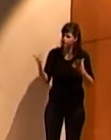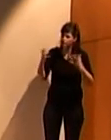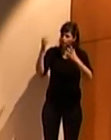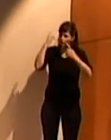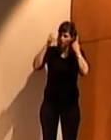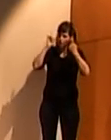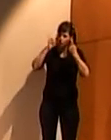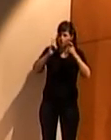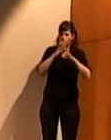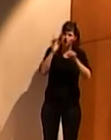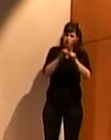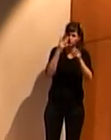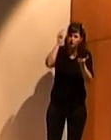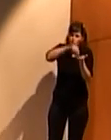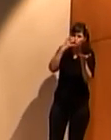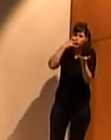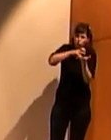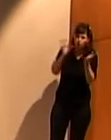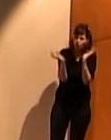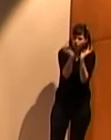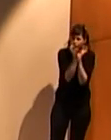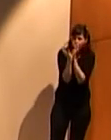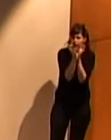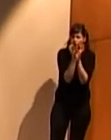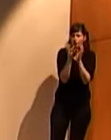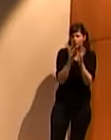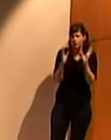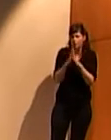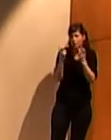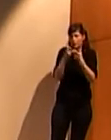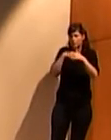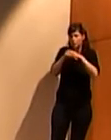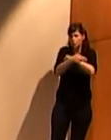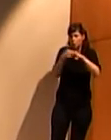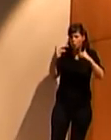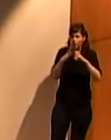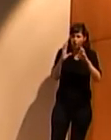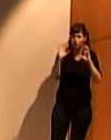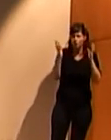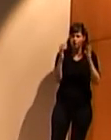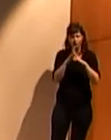de oui, la convivialité, la pause, le repli.